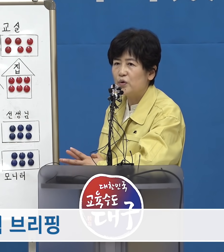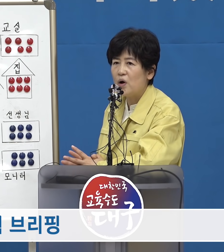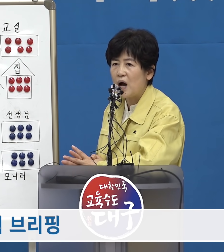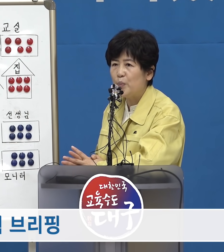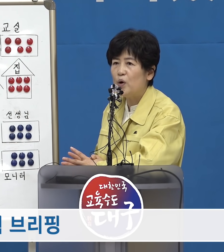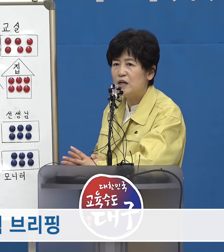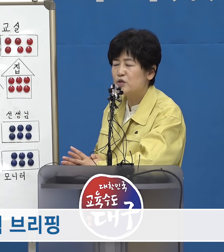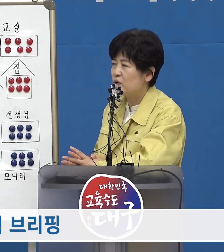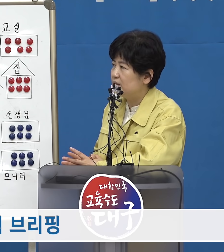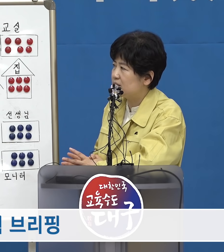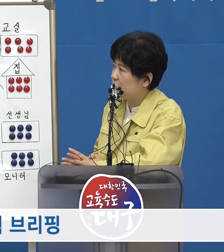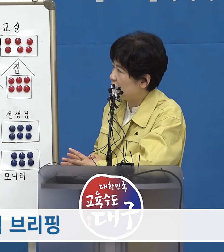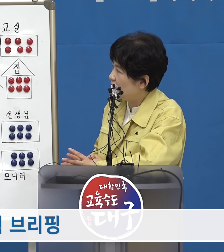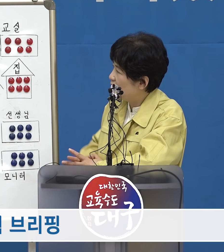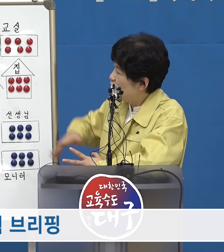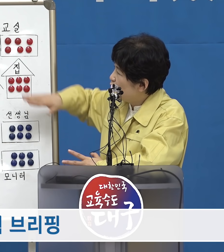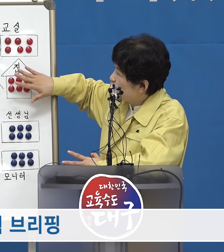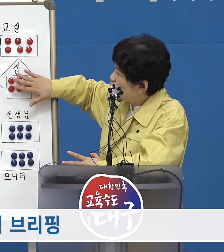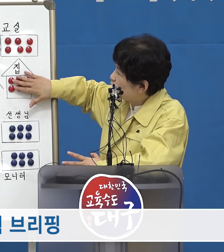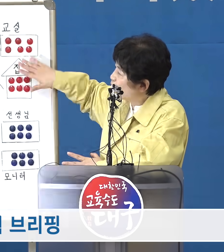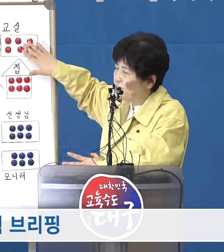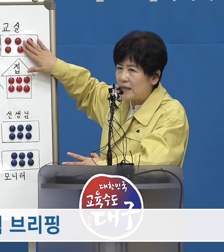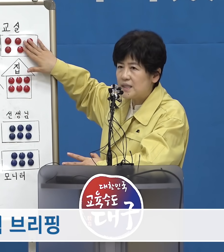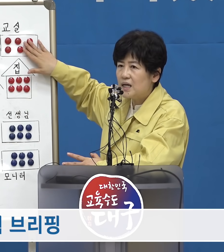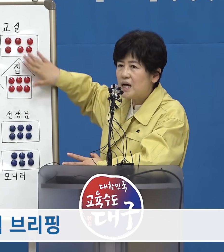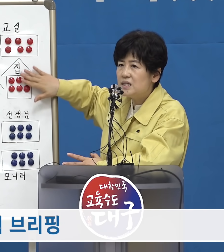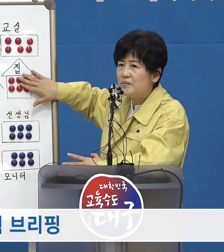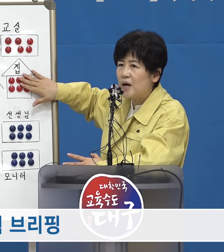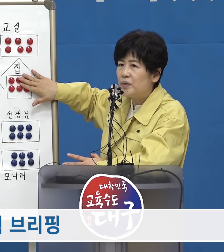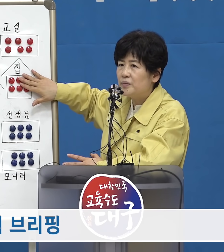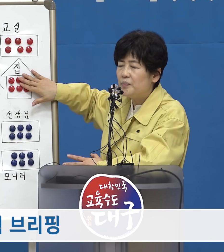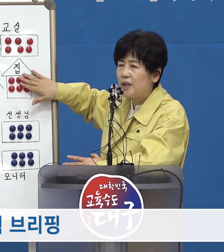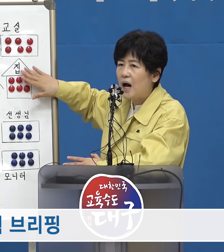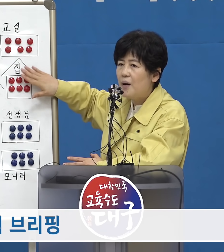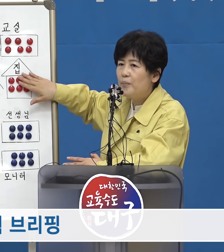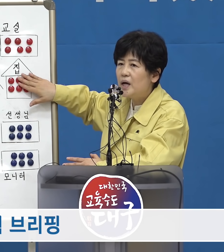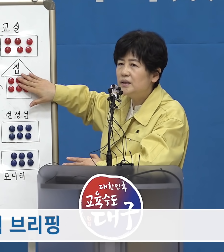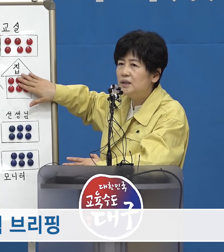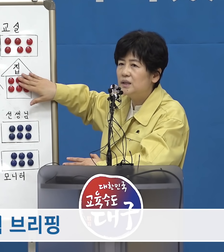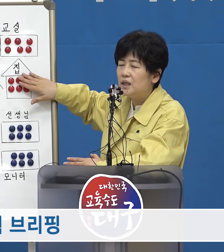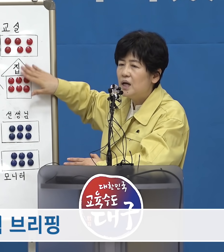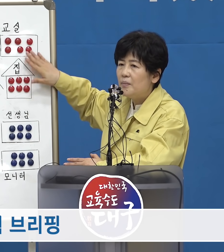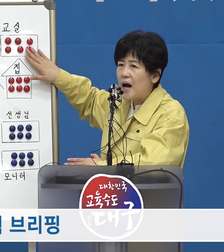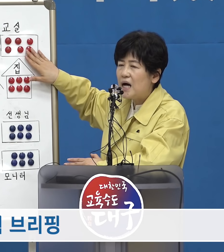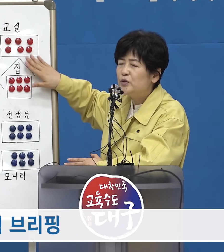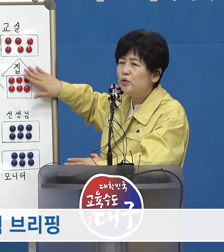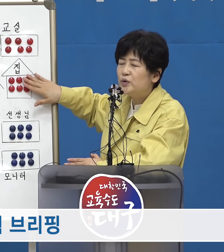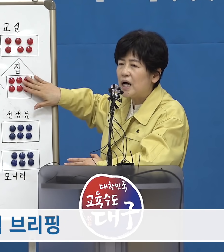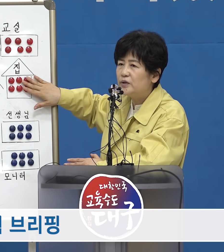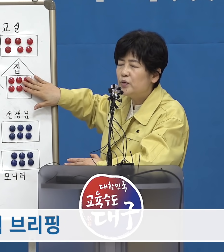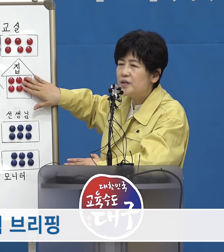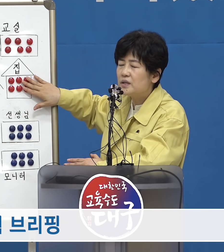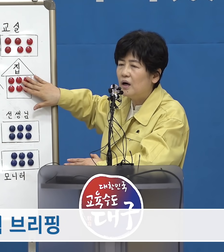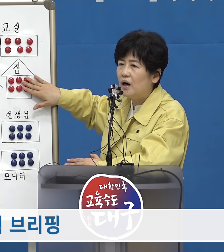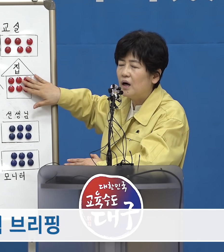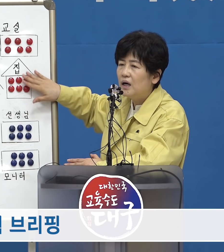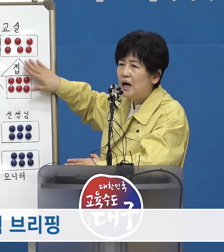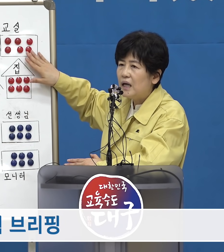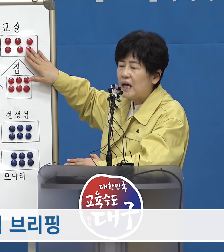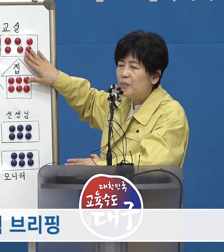어느 정도 확보할 수가 있습니다. 이것도 마찬가지 방법입니다. 한 반을 반으로